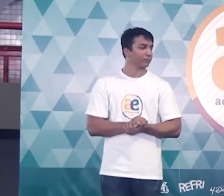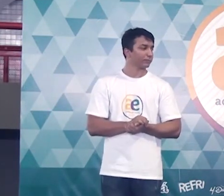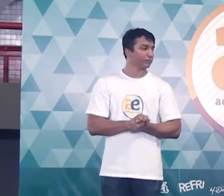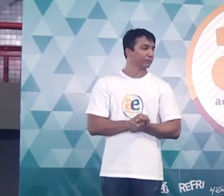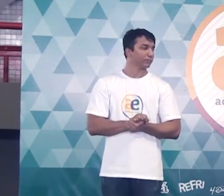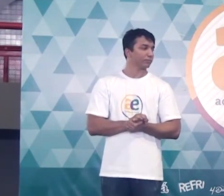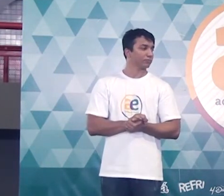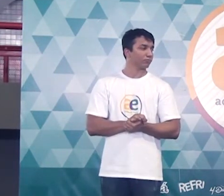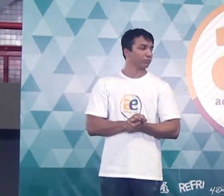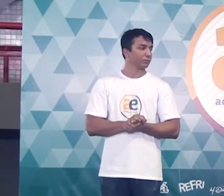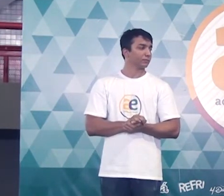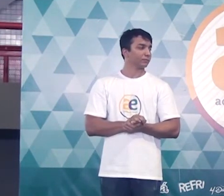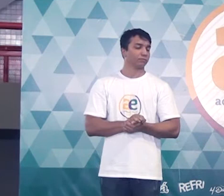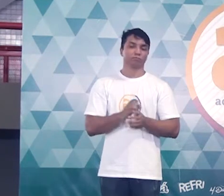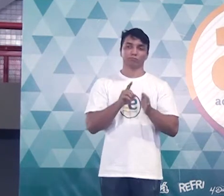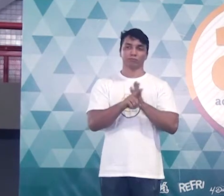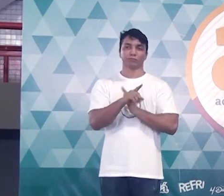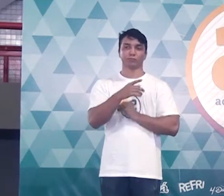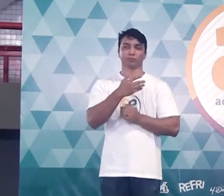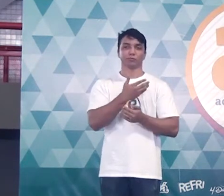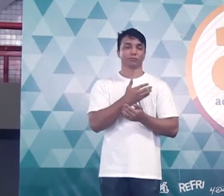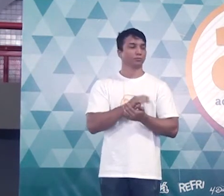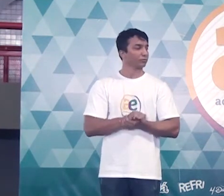e eu não respondi.